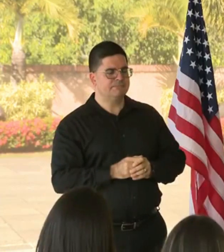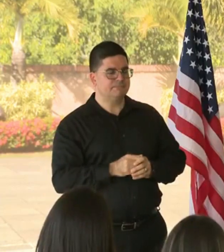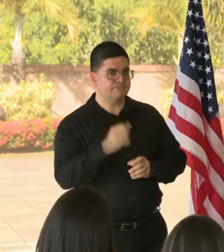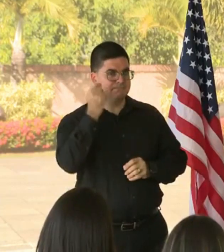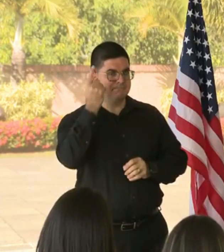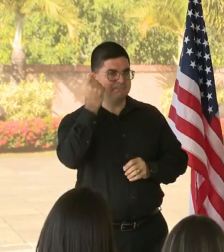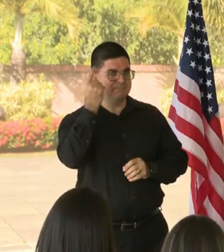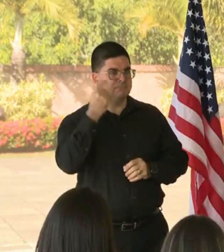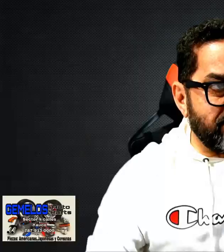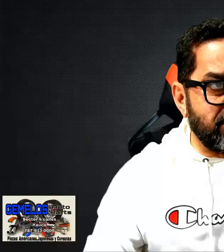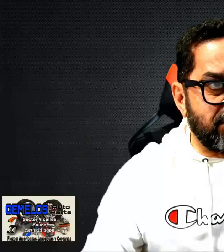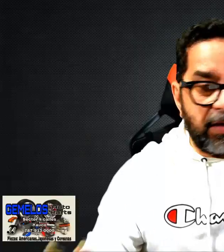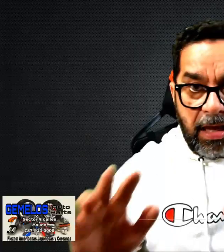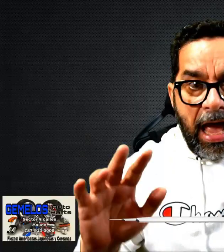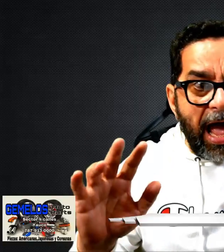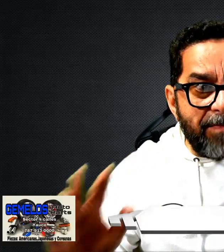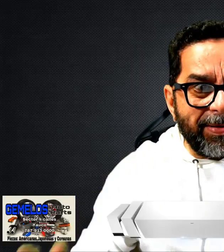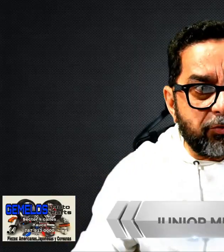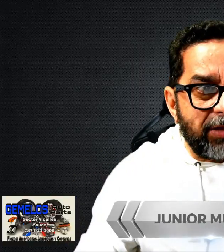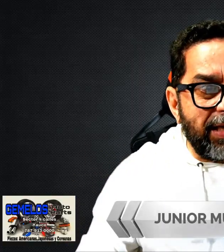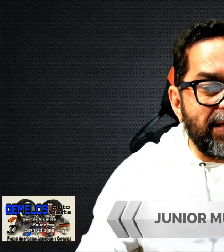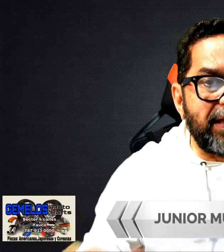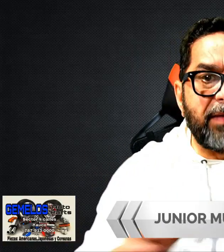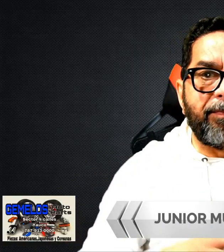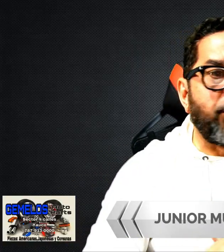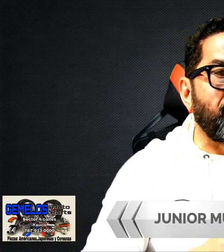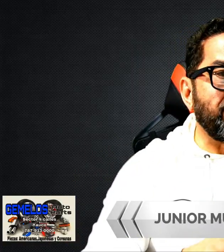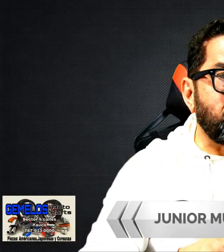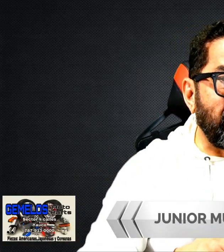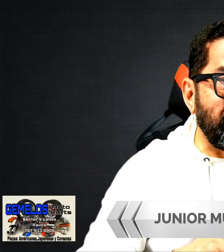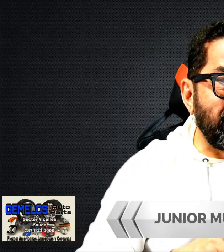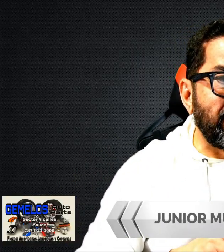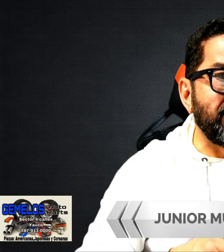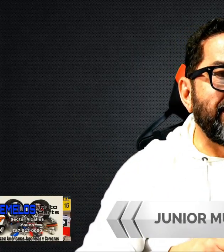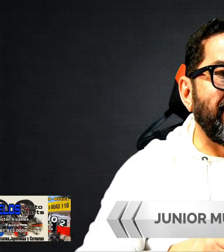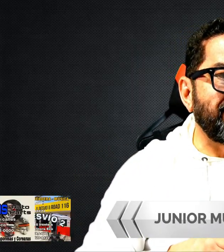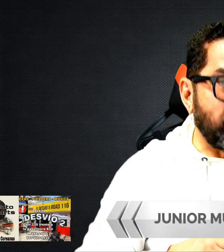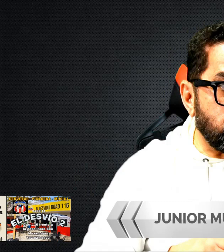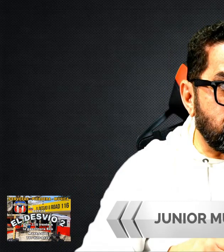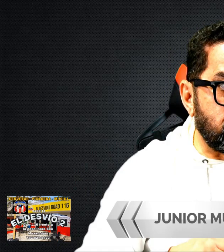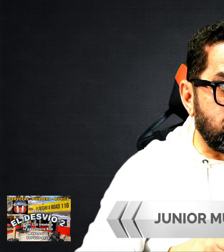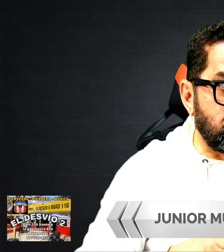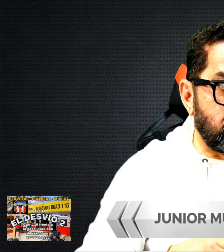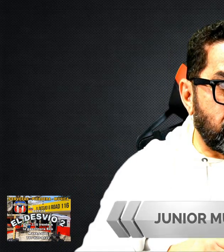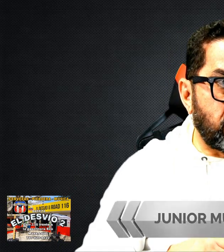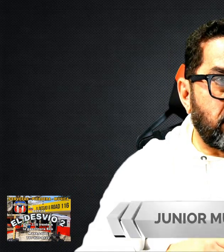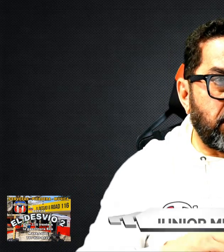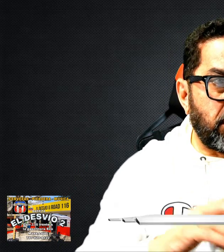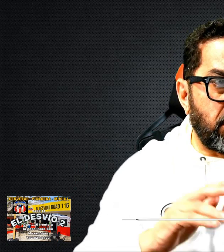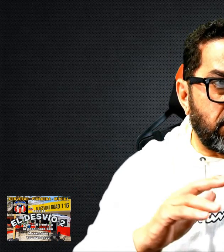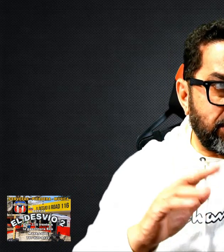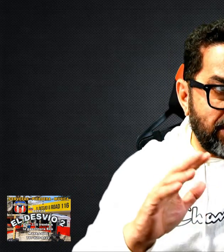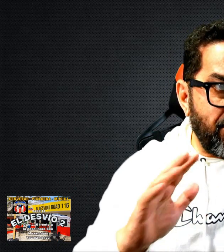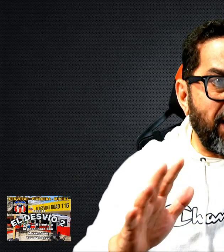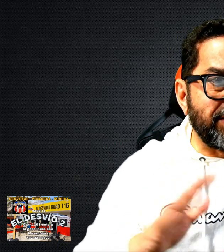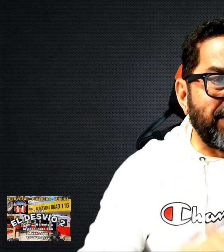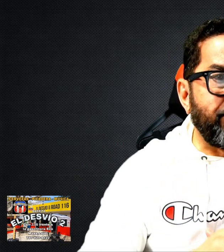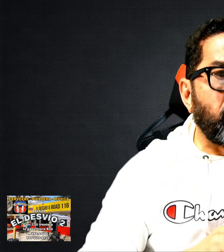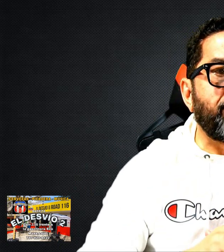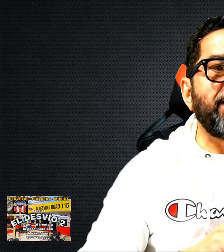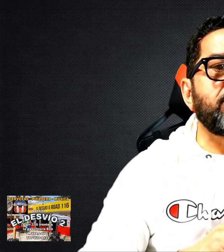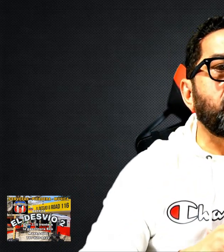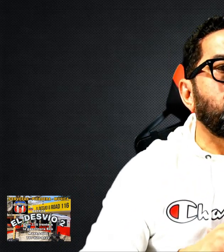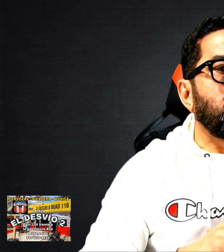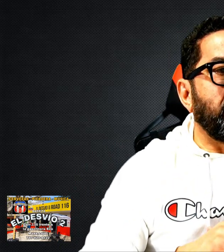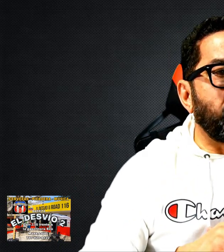el viernes al personal profesional de la salud que trabaja a tiempo